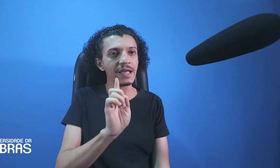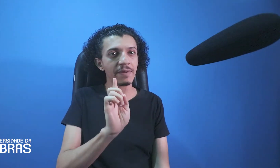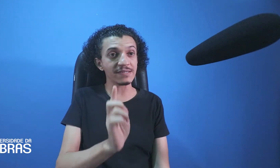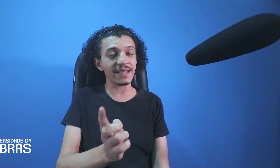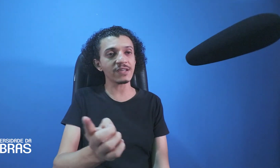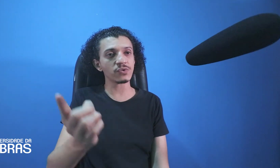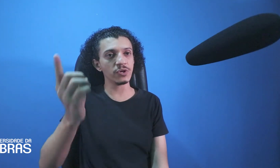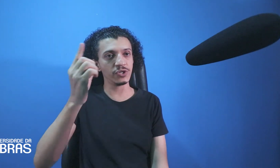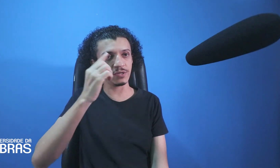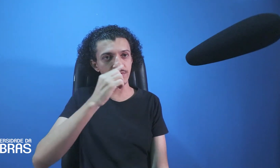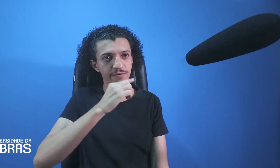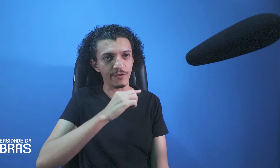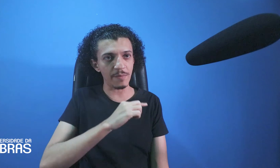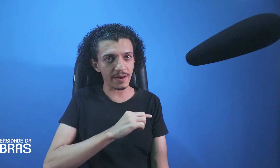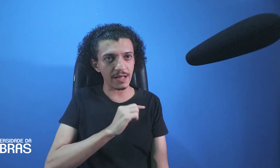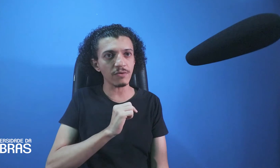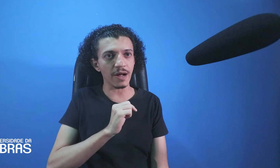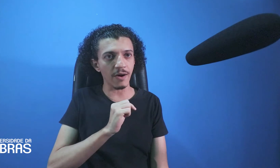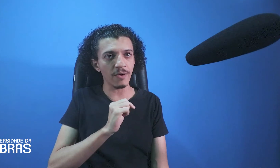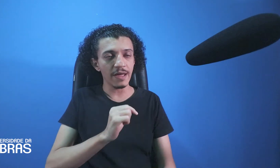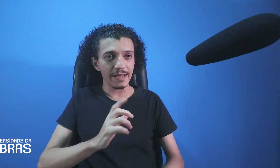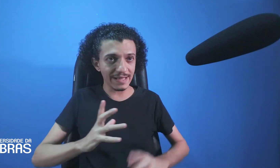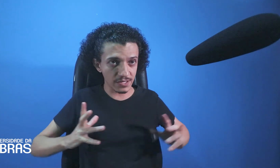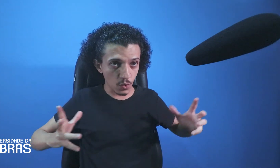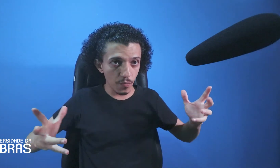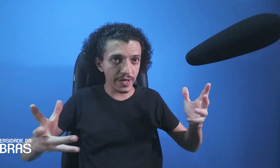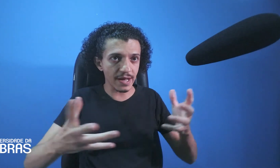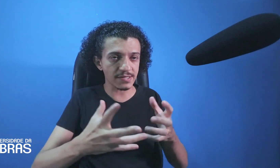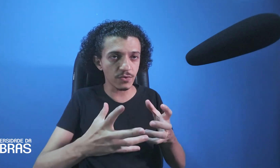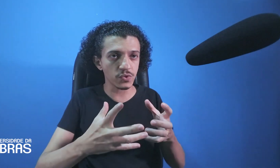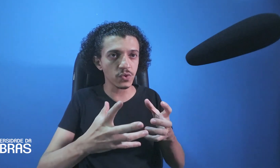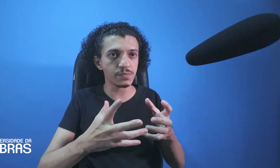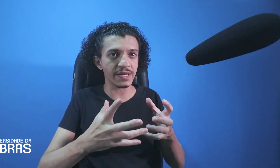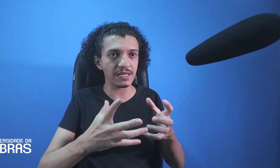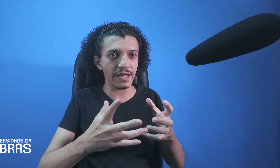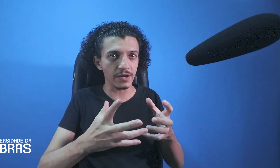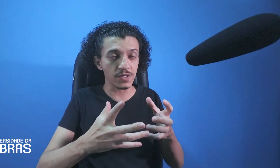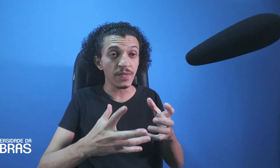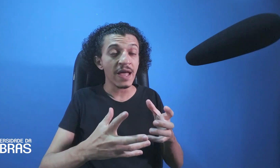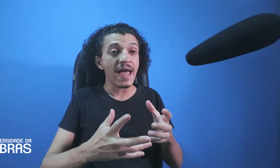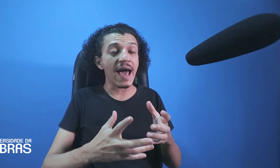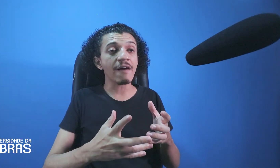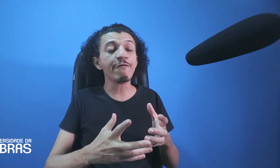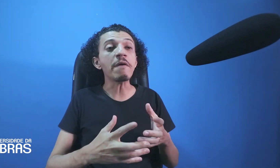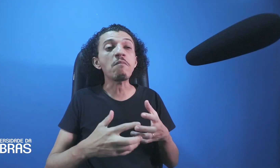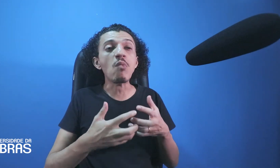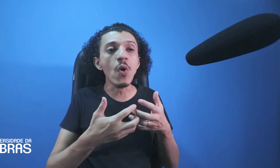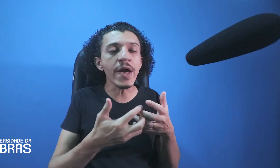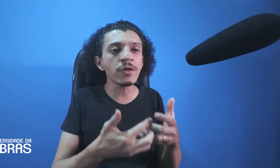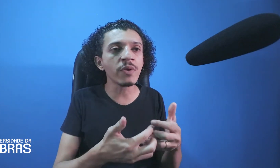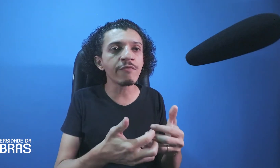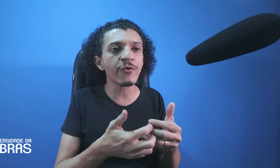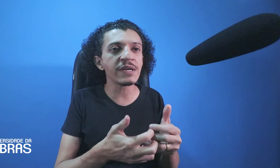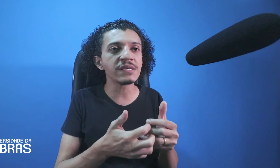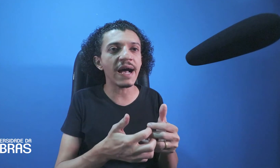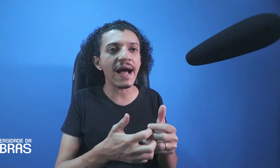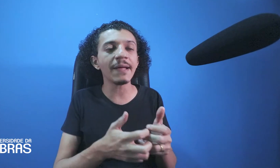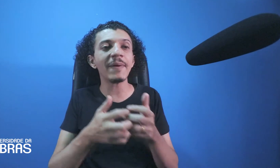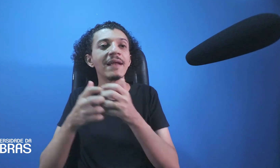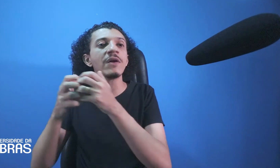Libras tenha surgido de forma natural dessa comunicação dos surdos brasileiros, ela foi muito influenciada pela língua